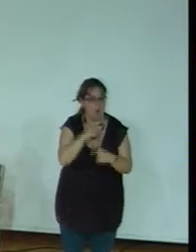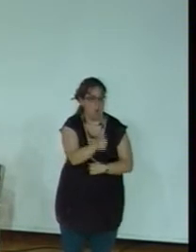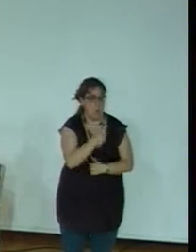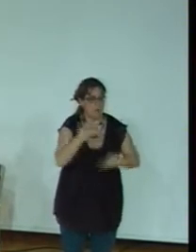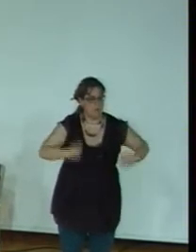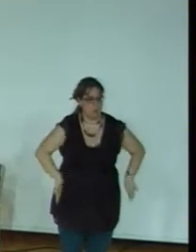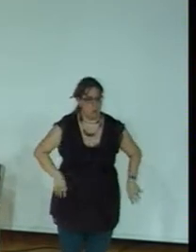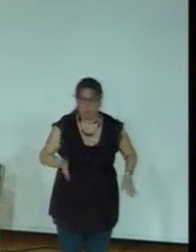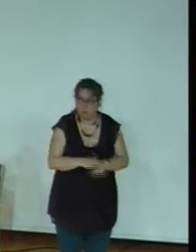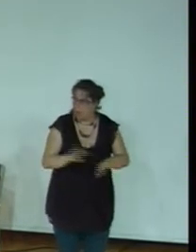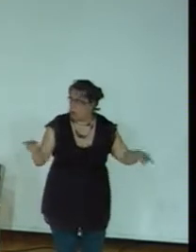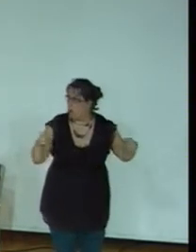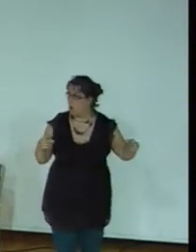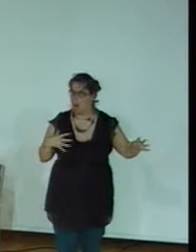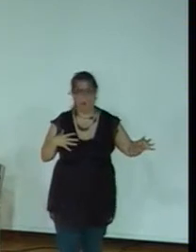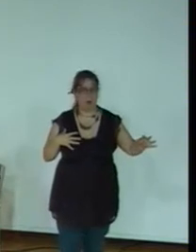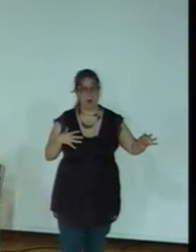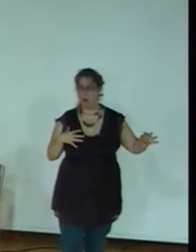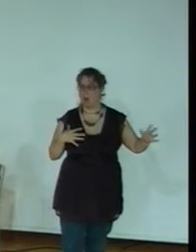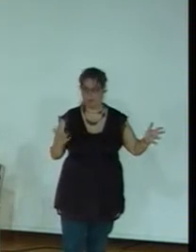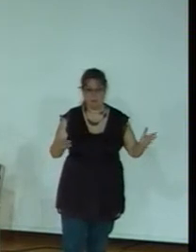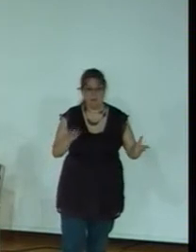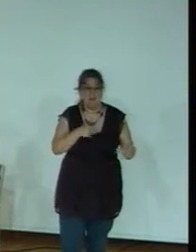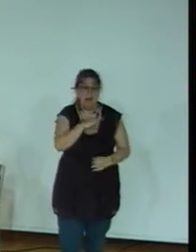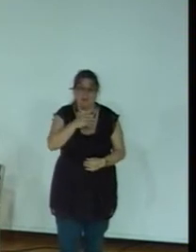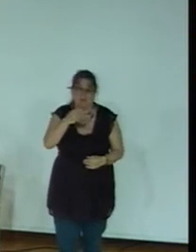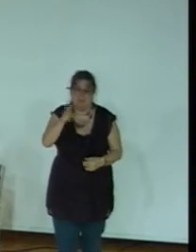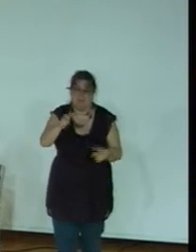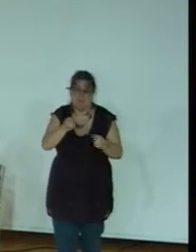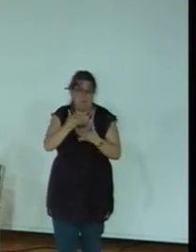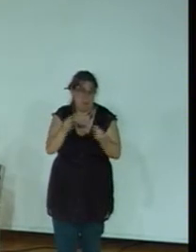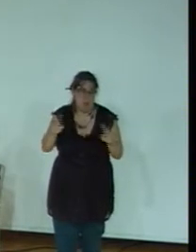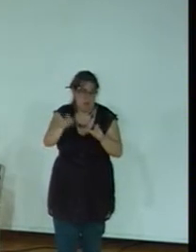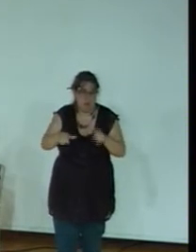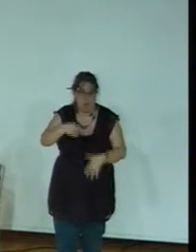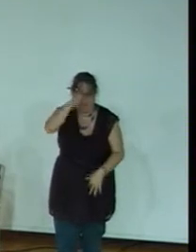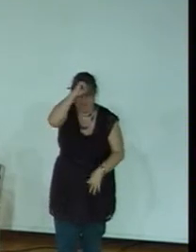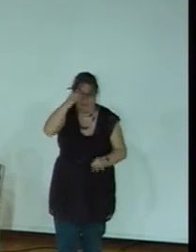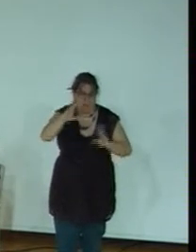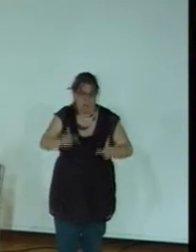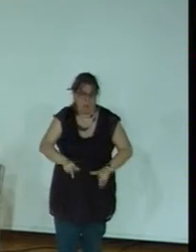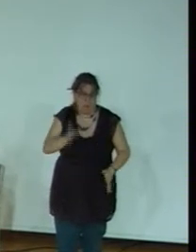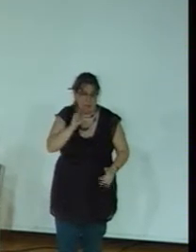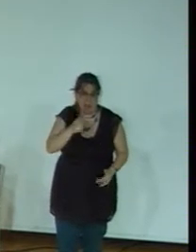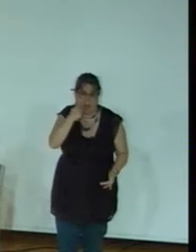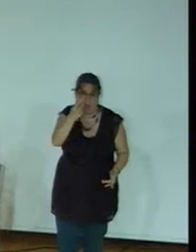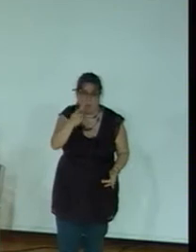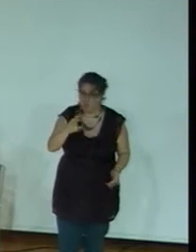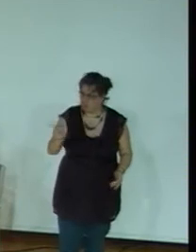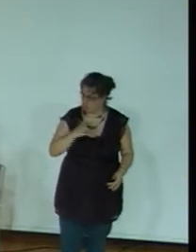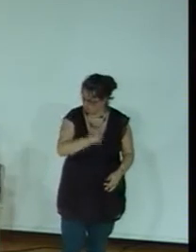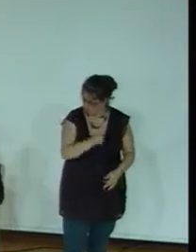vraiment comprise. Parce que les gens qui sont pas informaticiens, souvent ne se rendent pas compte de à quel point c'est facile d'espionner en